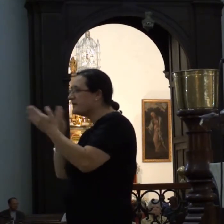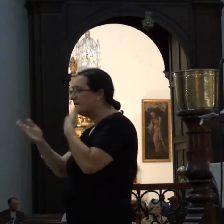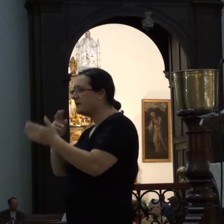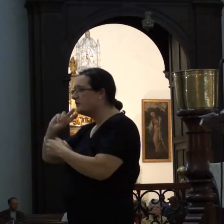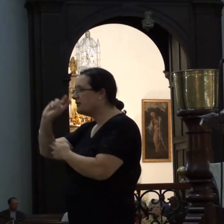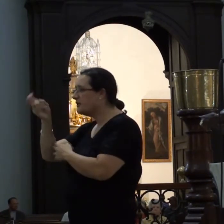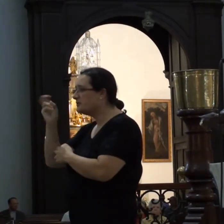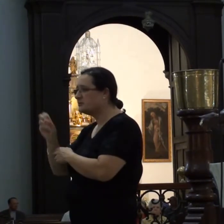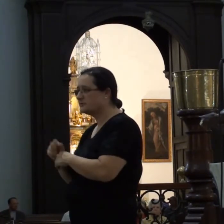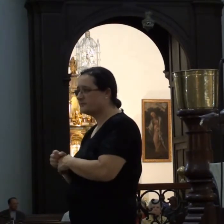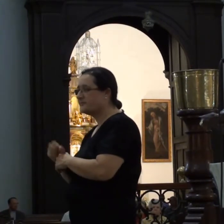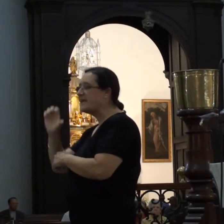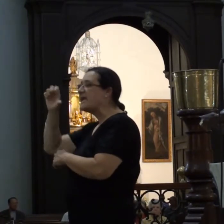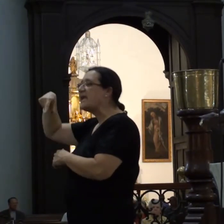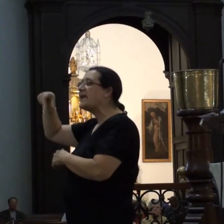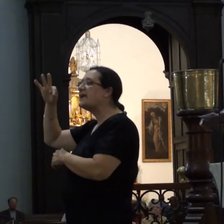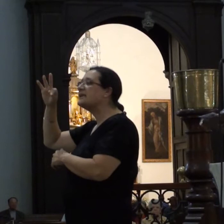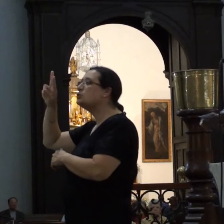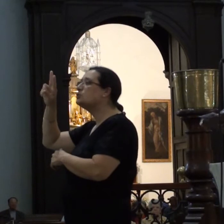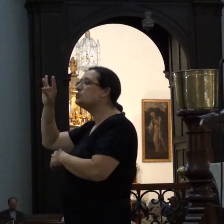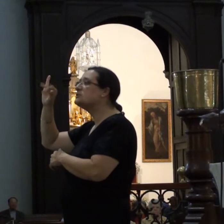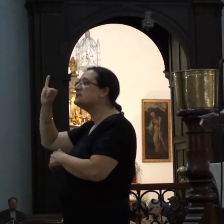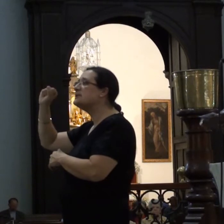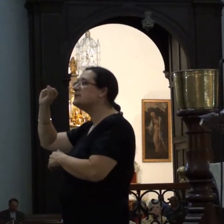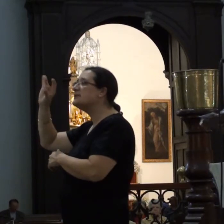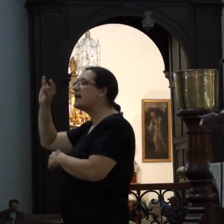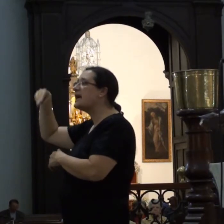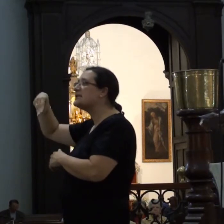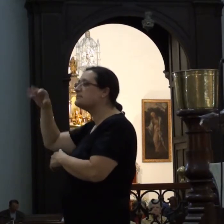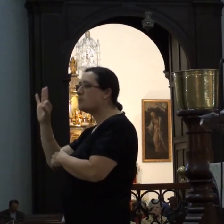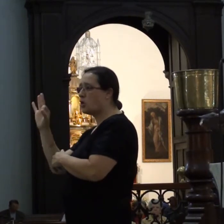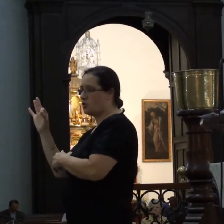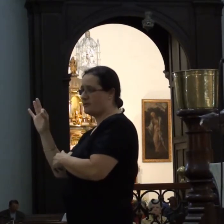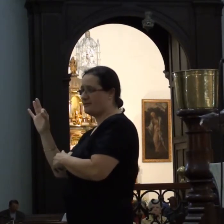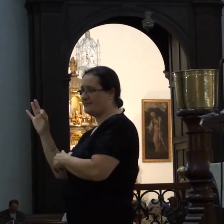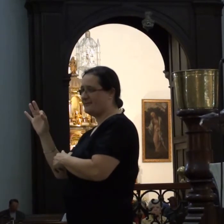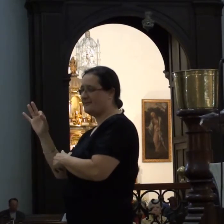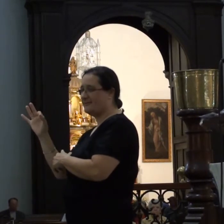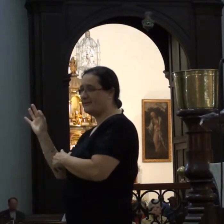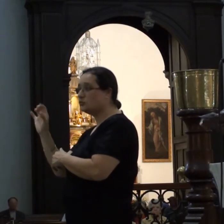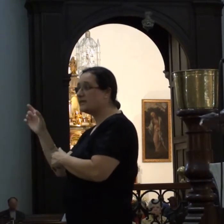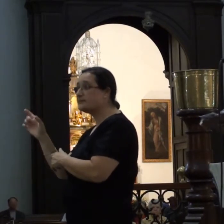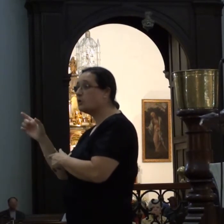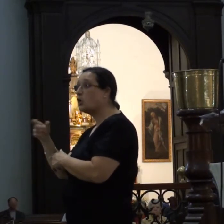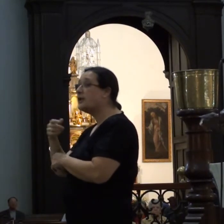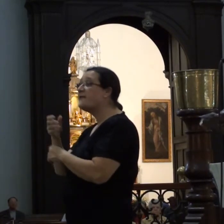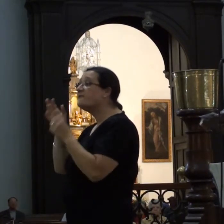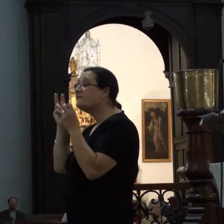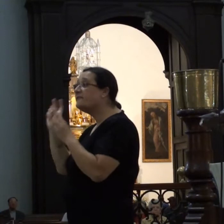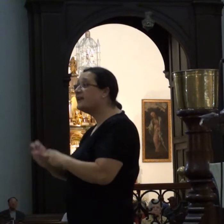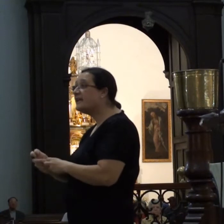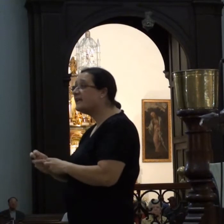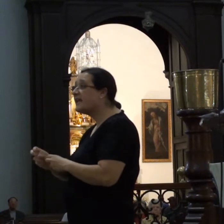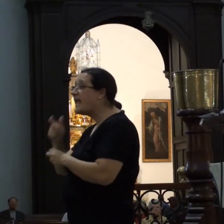entusiasmo significa vivir en Dios en Dios la palabra entusiasmo griego tiene dentro